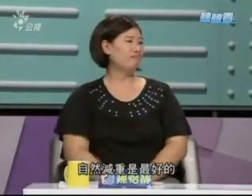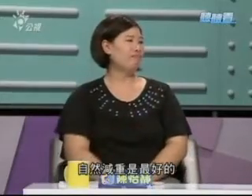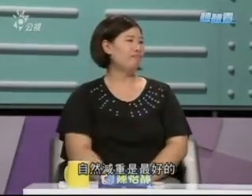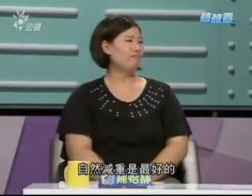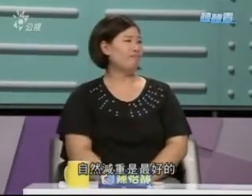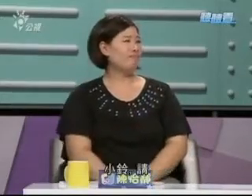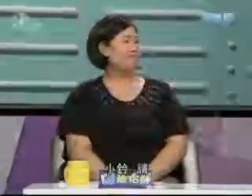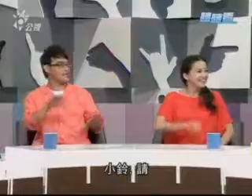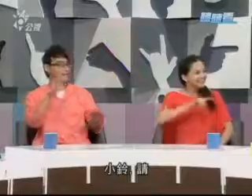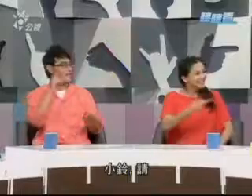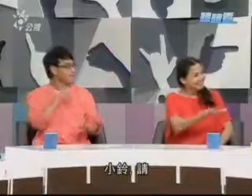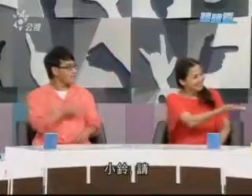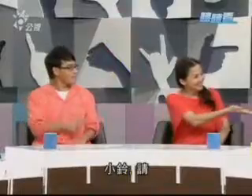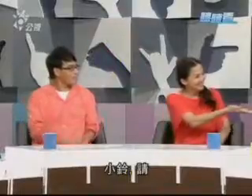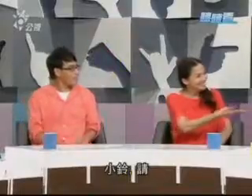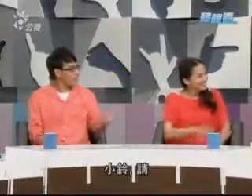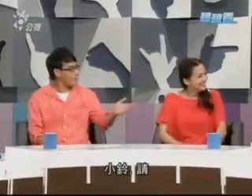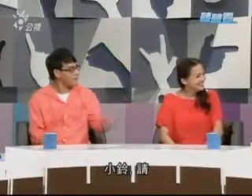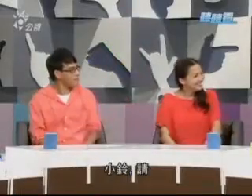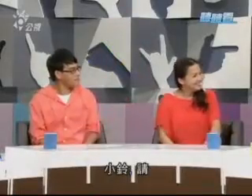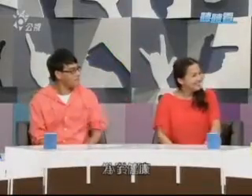的。小林请。